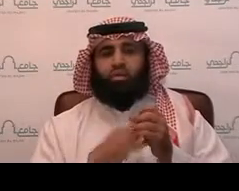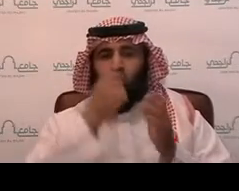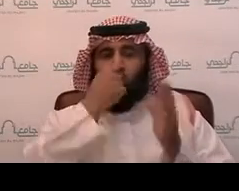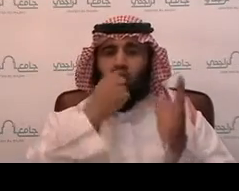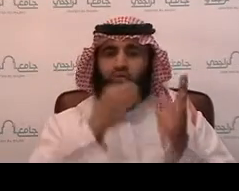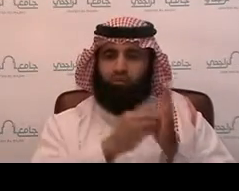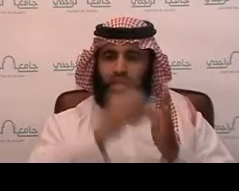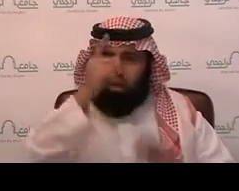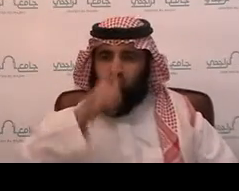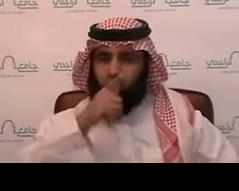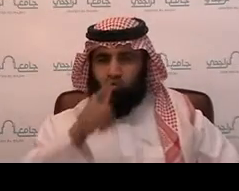التنزيل: